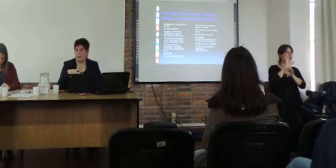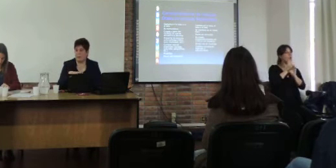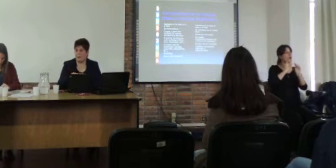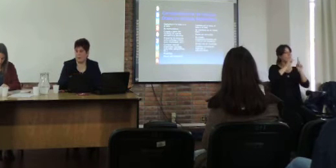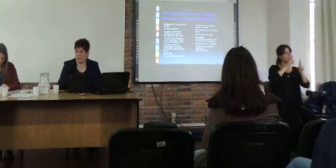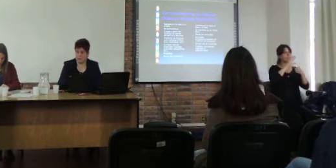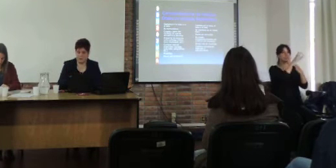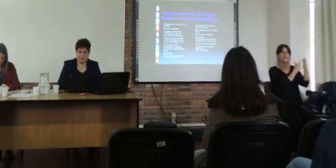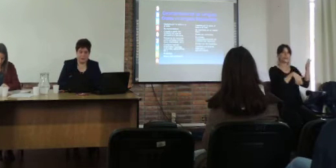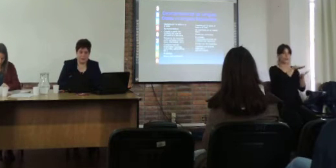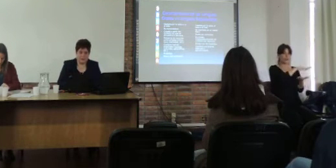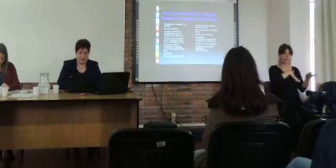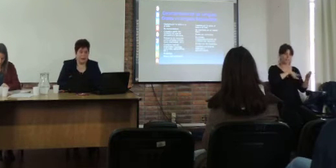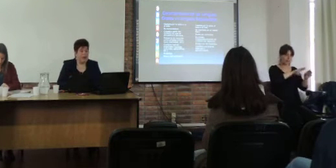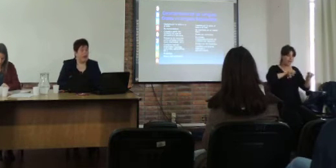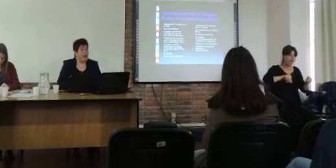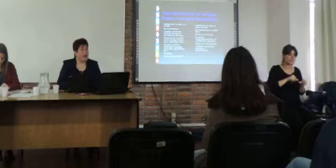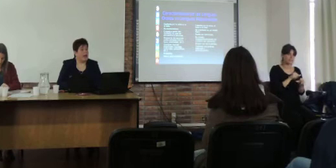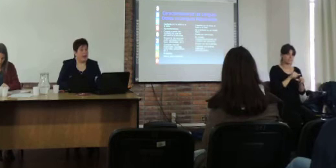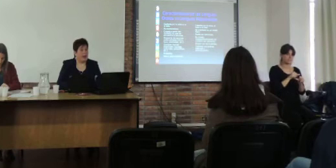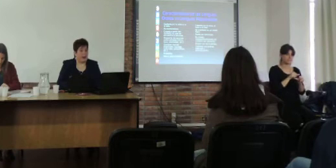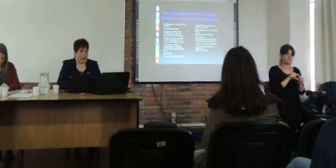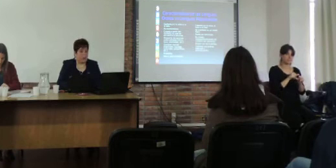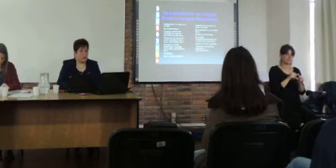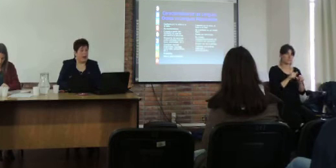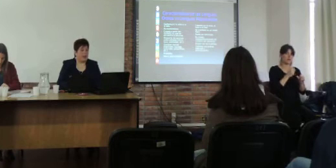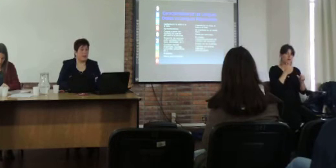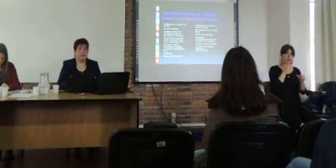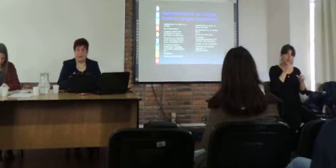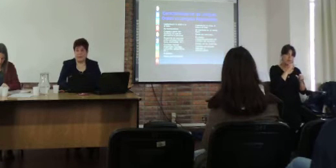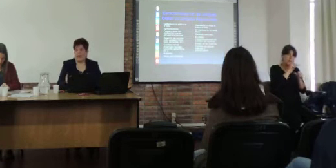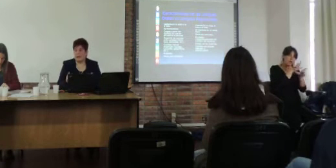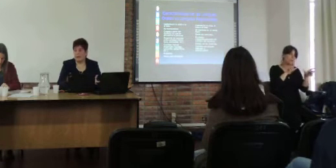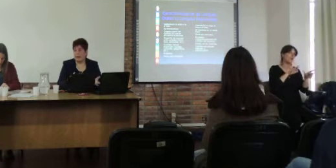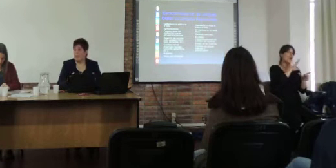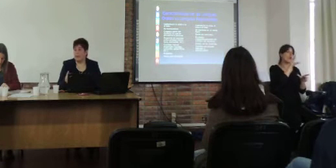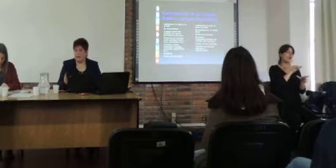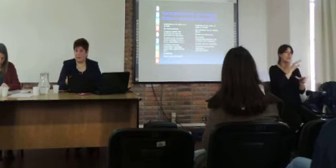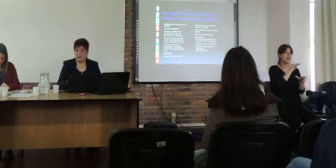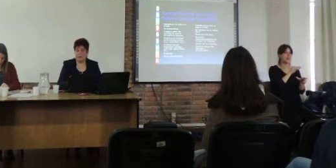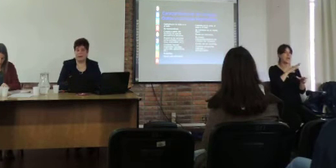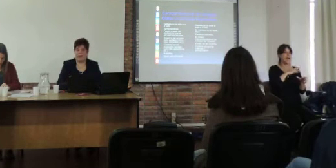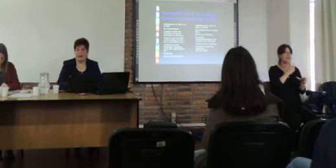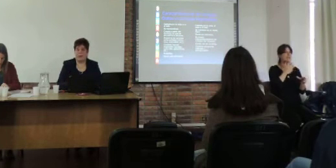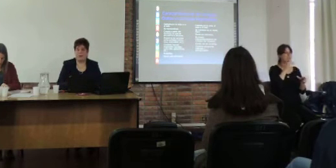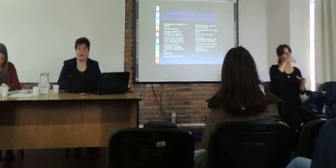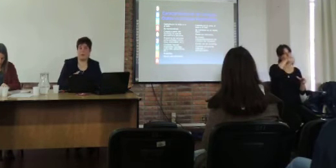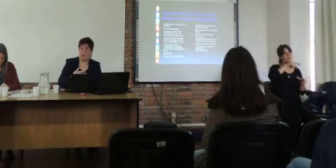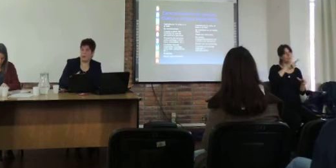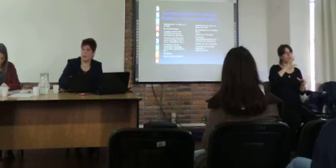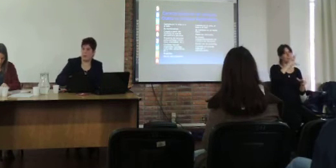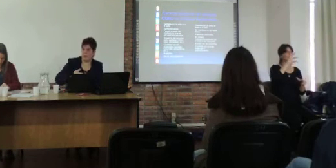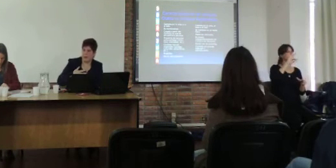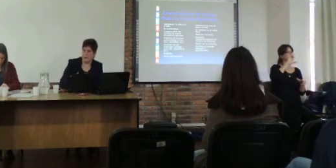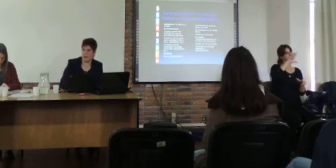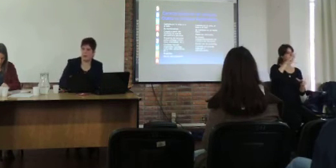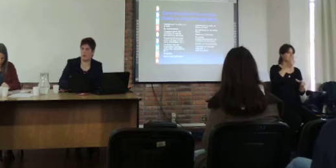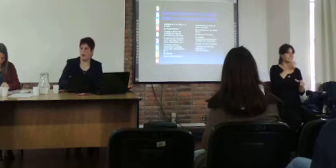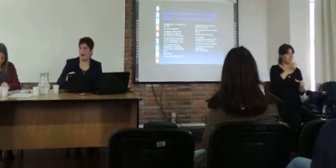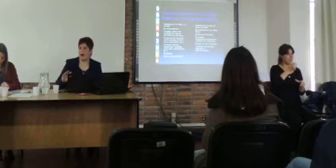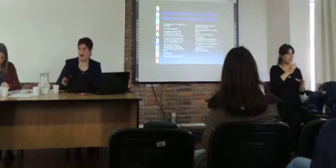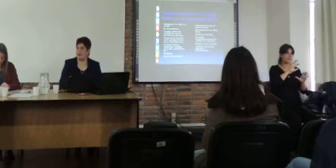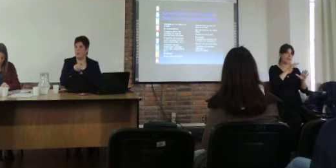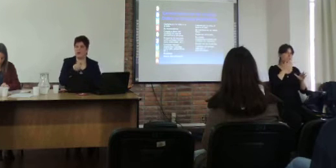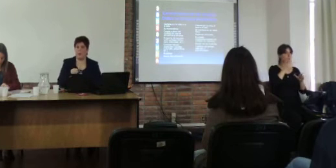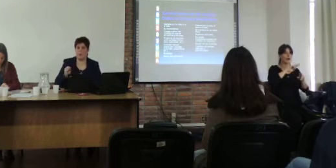geográficas propiamente dichas, ¿sí? En las lenguas orales se utiliza las muletillas en las que uno se apoya cuando está hablando